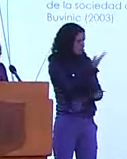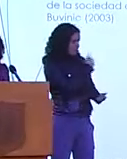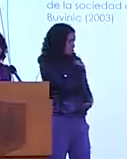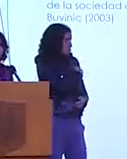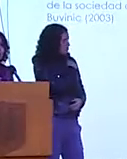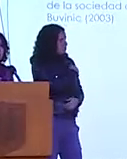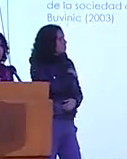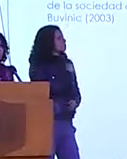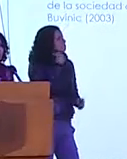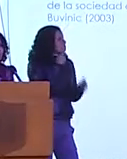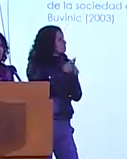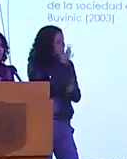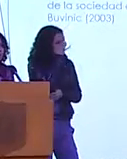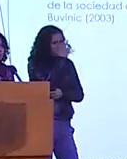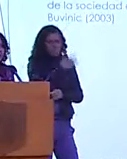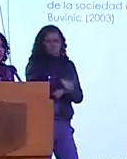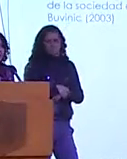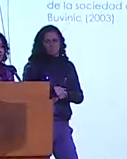es porque